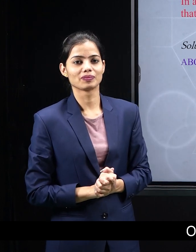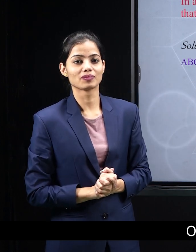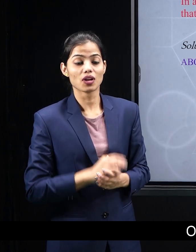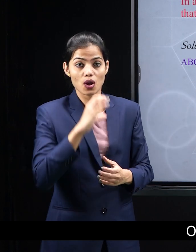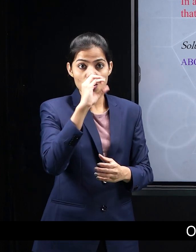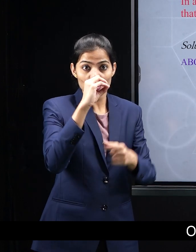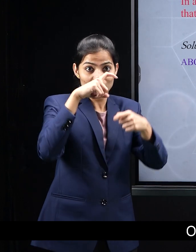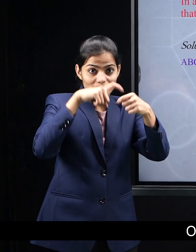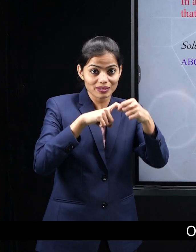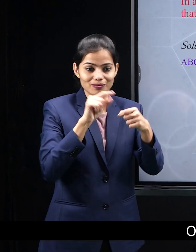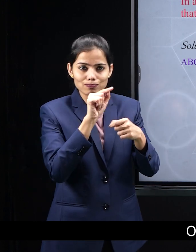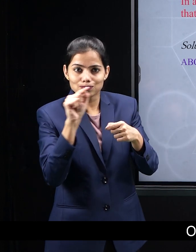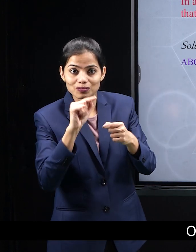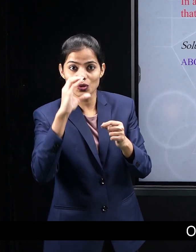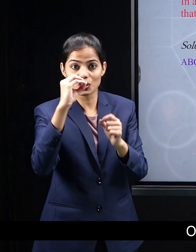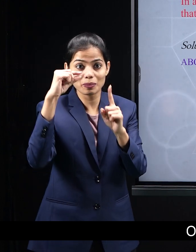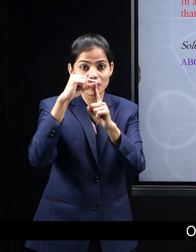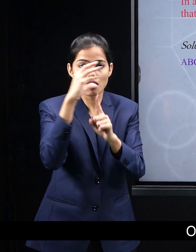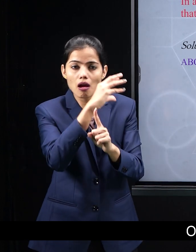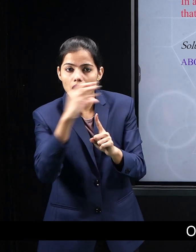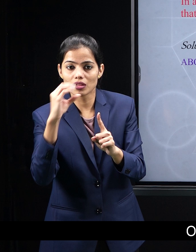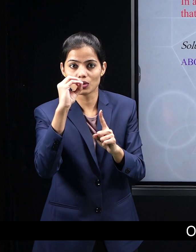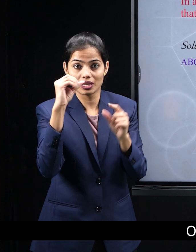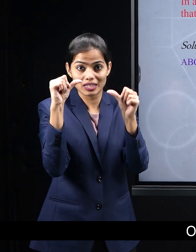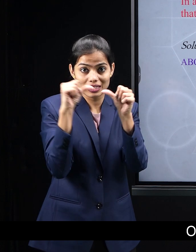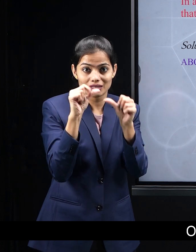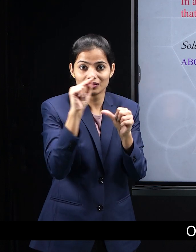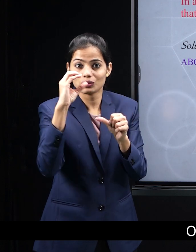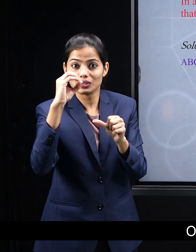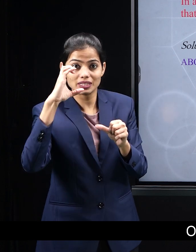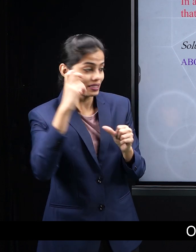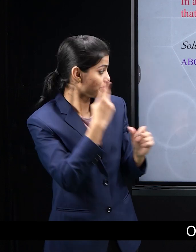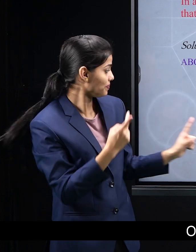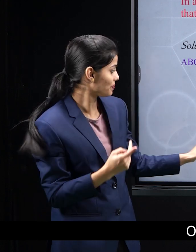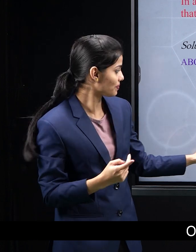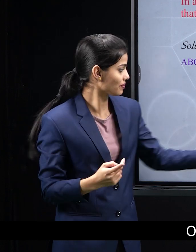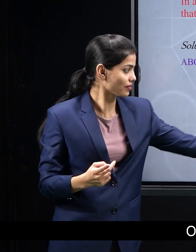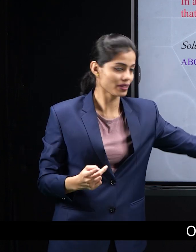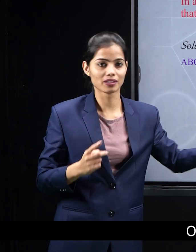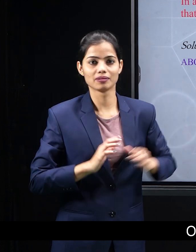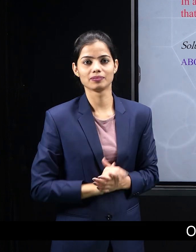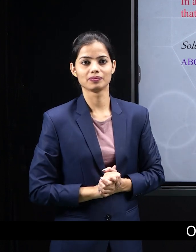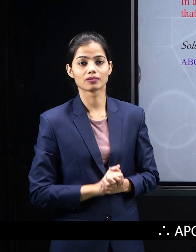ఓక్యూ ఈజ్ ఈక్వల్ టు ఓపి మరియు ఓఏ ఈజ్ ఈక్వల్ టు ఓసి.